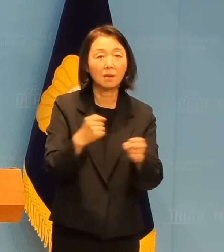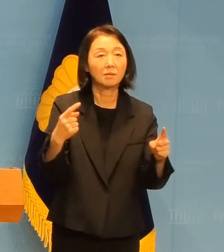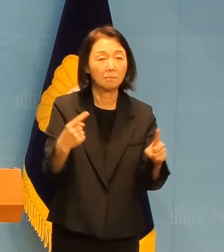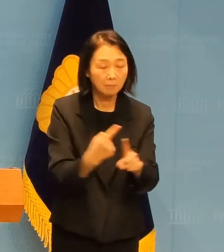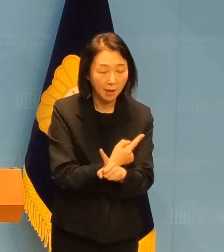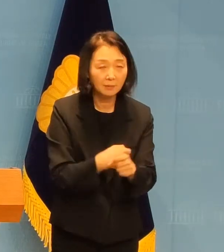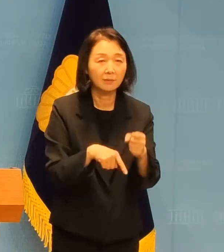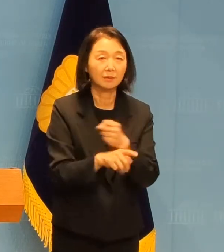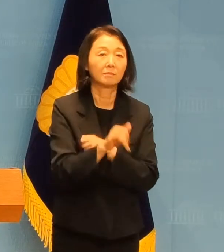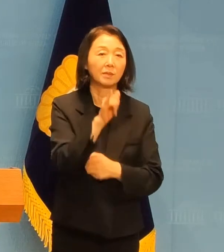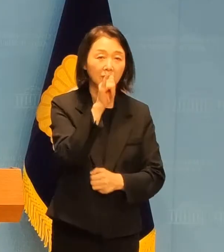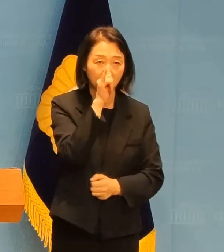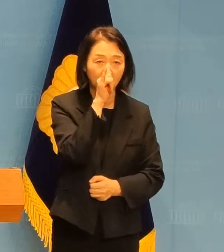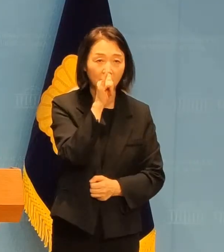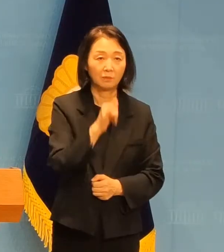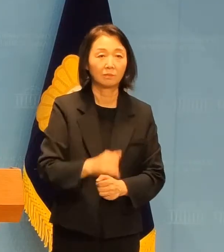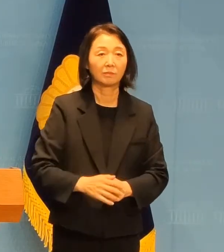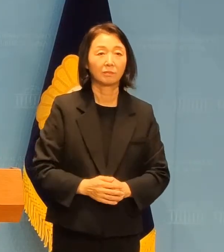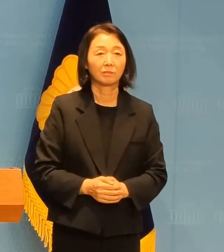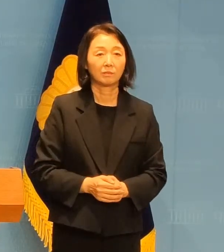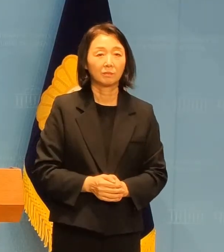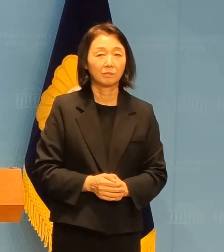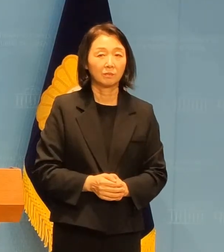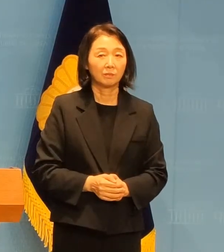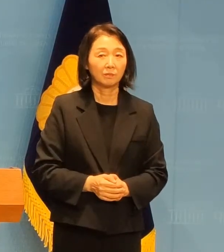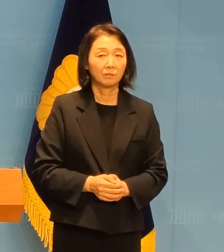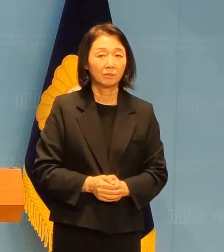큰 의미를 내포하고 있습니다.